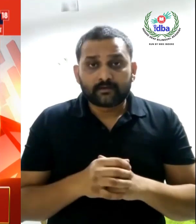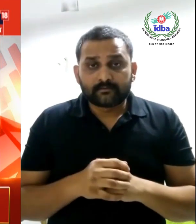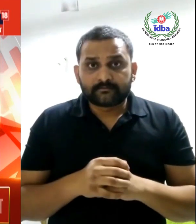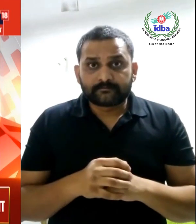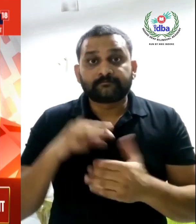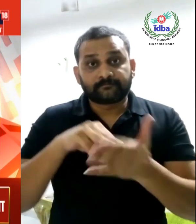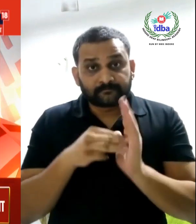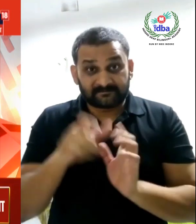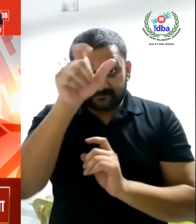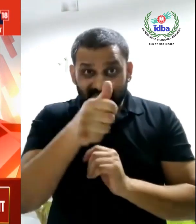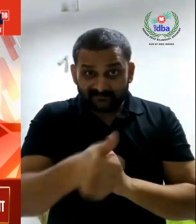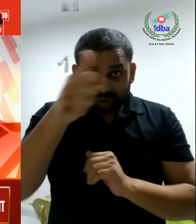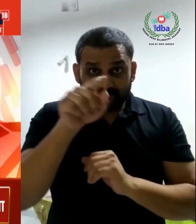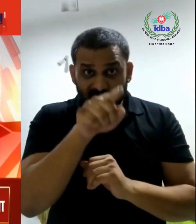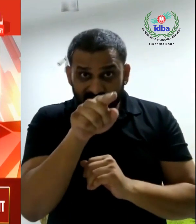तो उसको